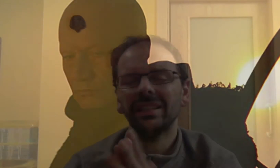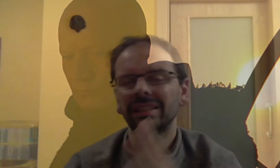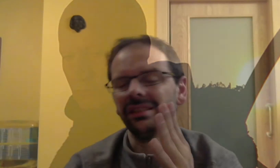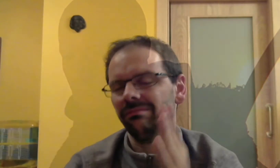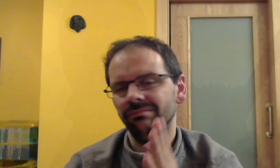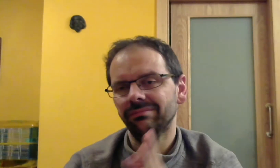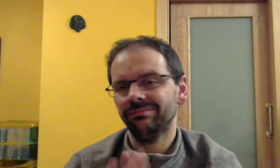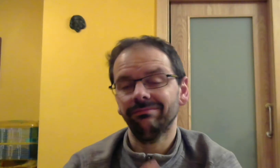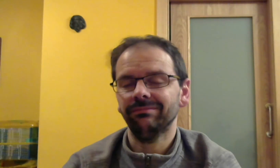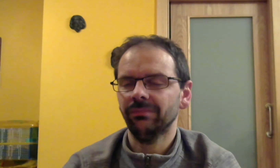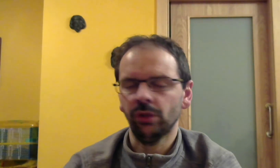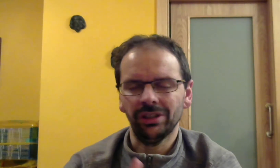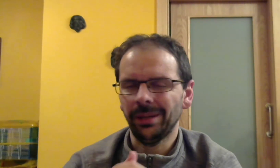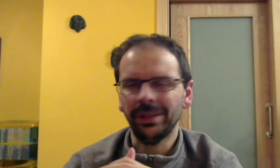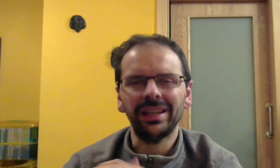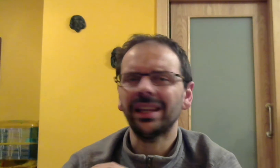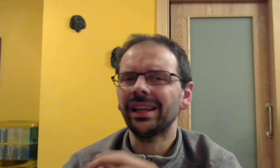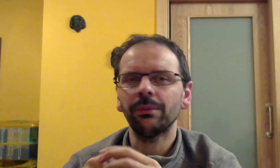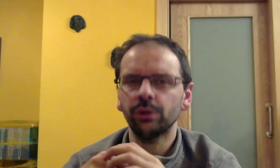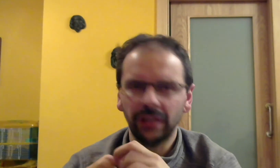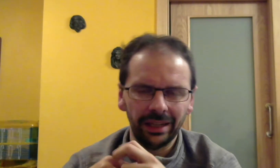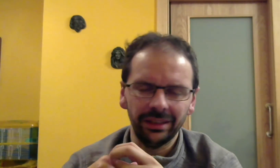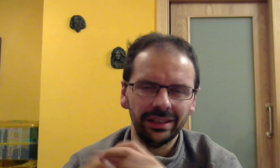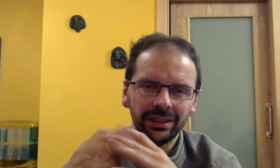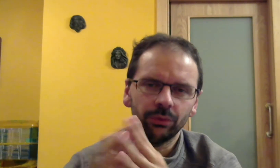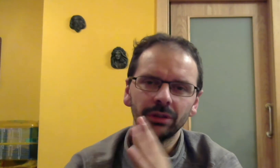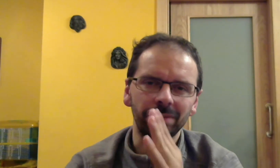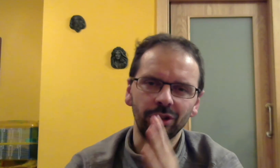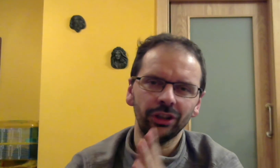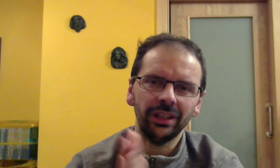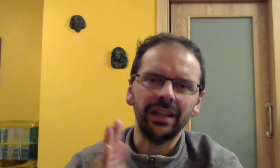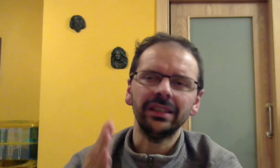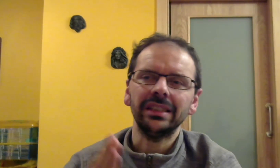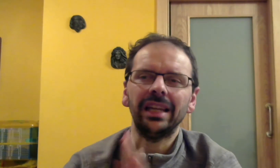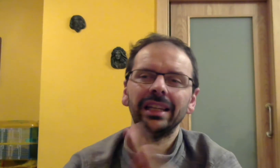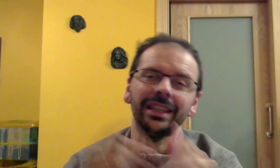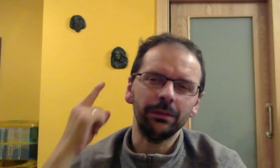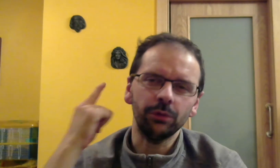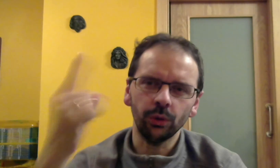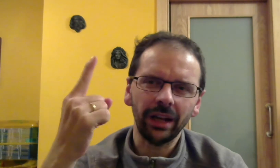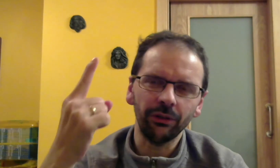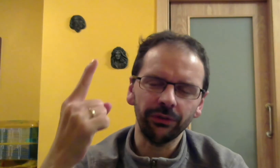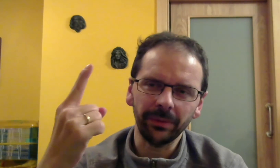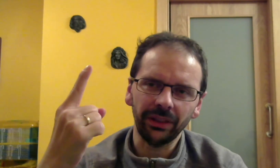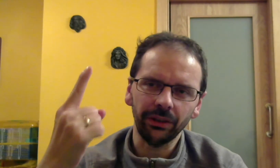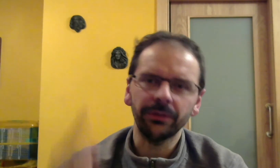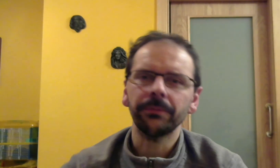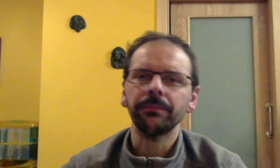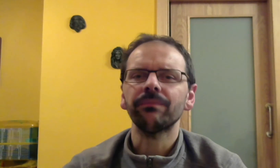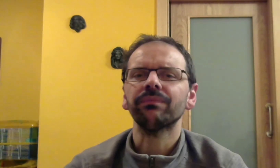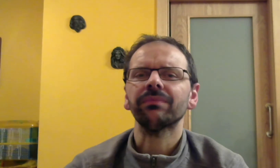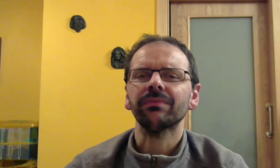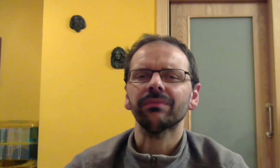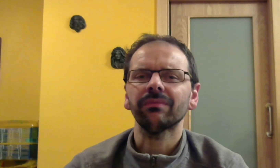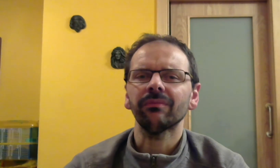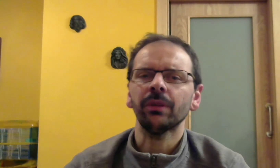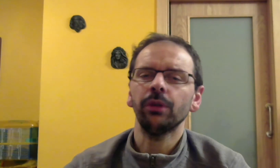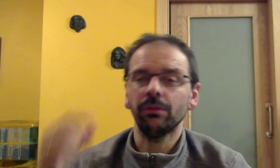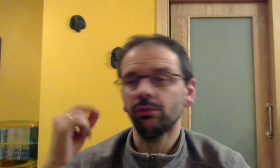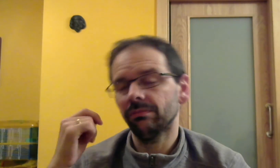y, bueno, se viene brutal el segundo episodio ya. O sea, y ya tenemos una confirmación. Bueno,